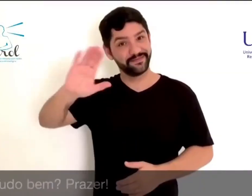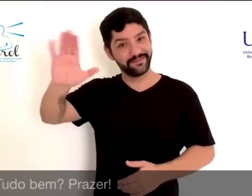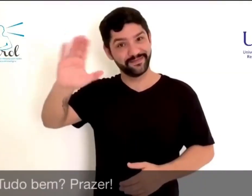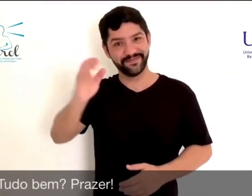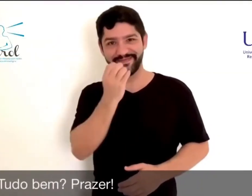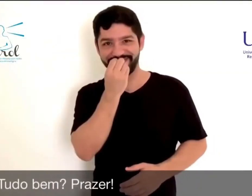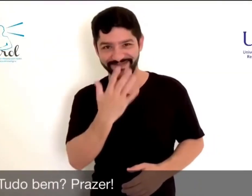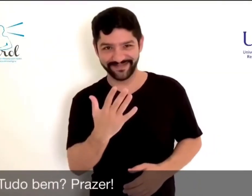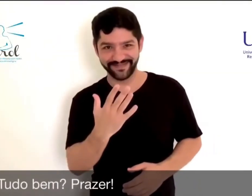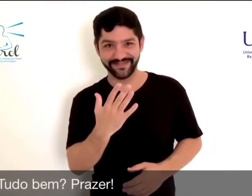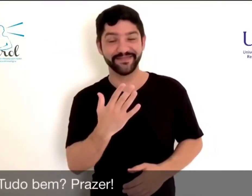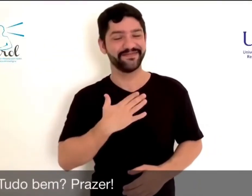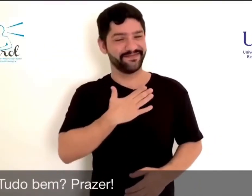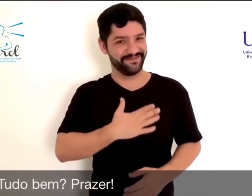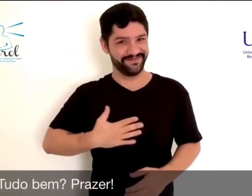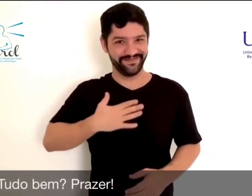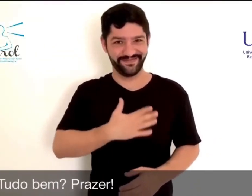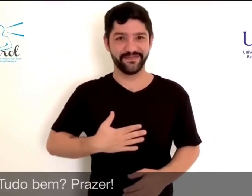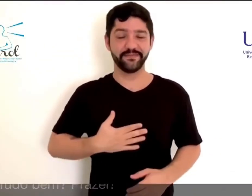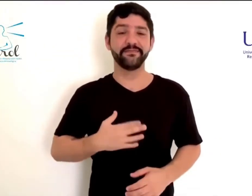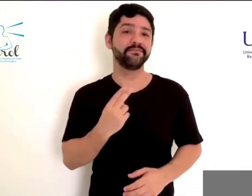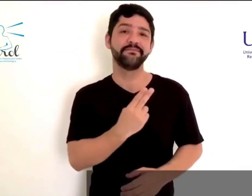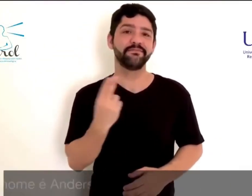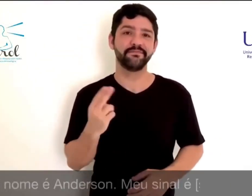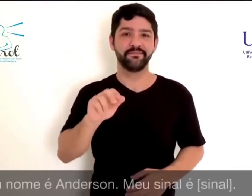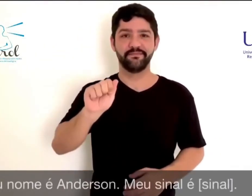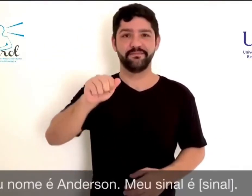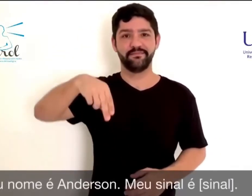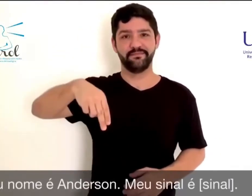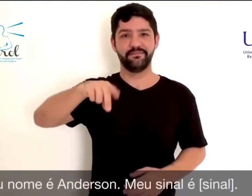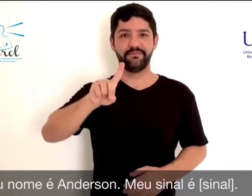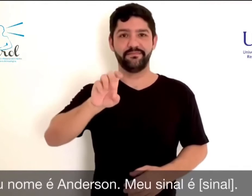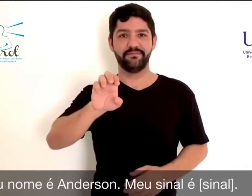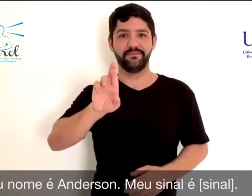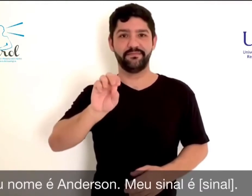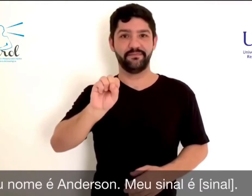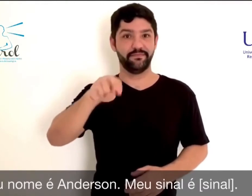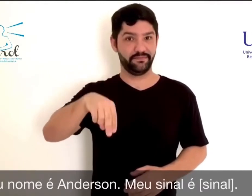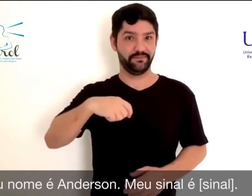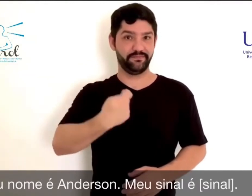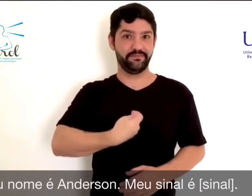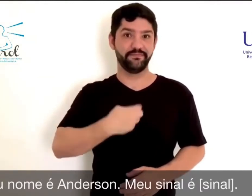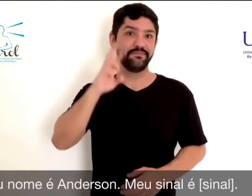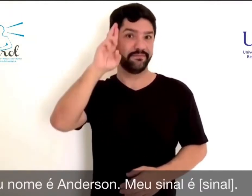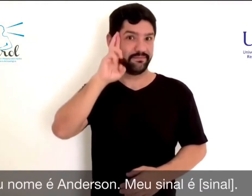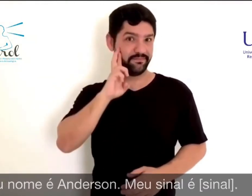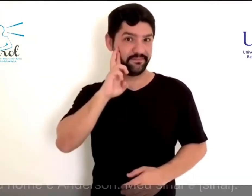Olá, tudo bem? Muito prazer. Meu nome é Anderson, sou homem branco, uso barbas e